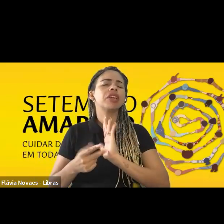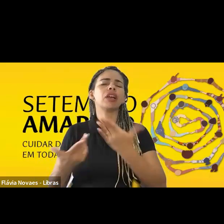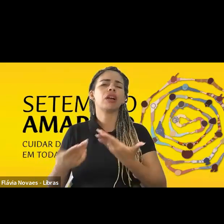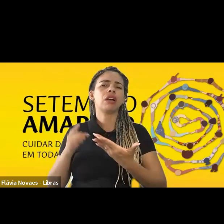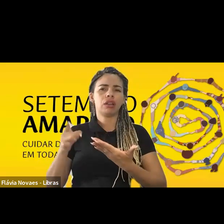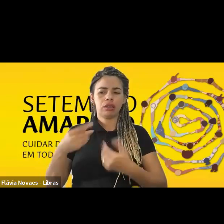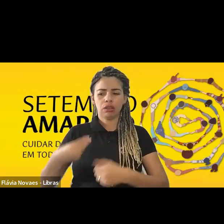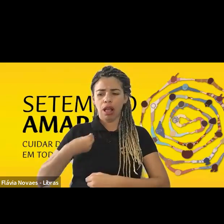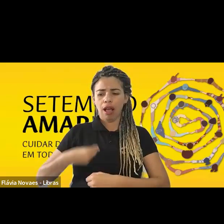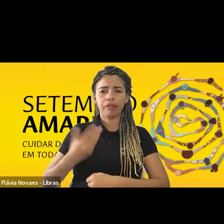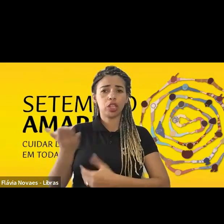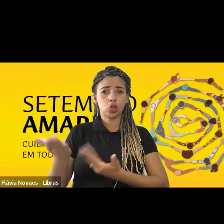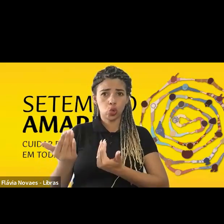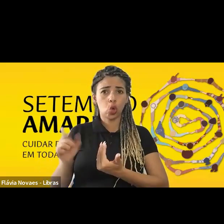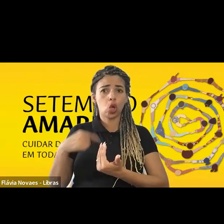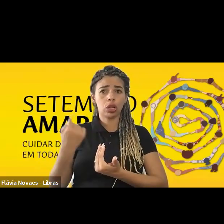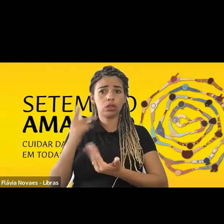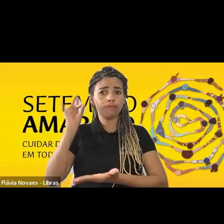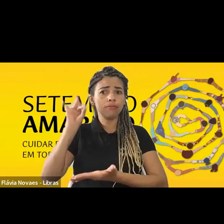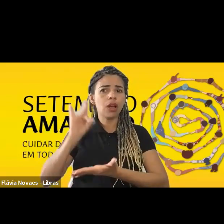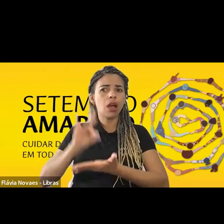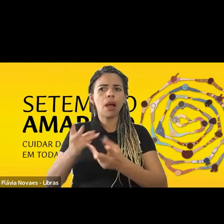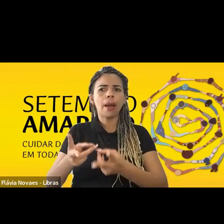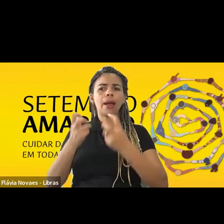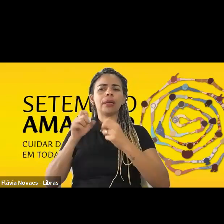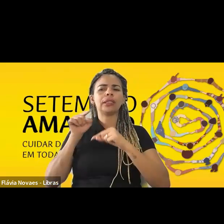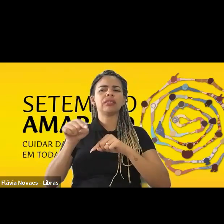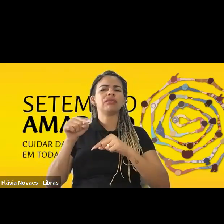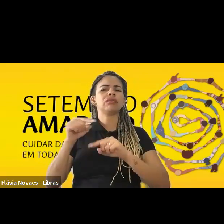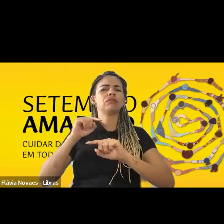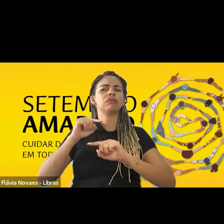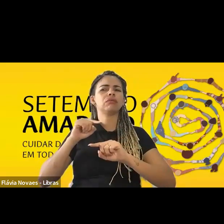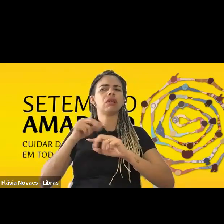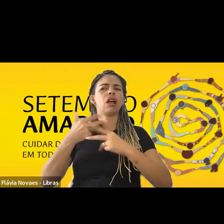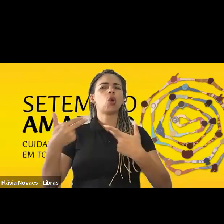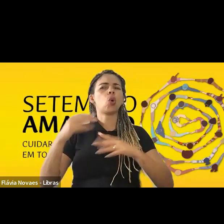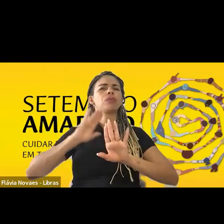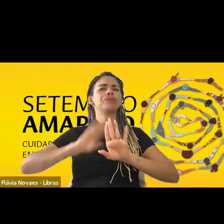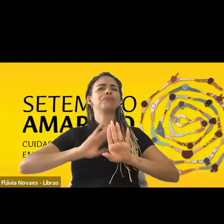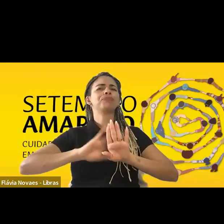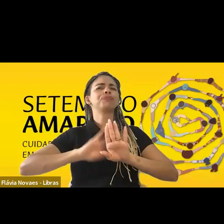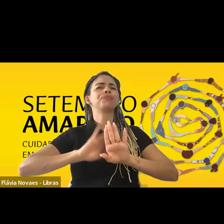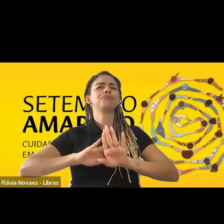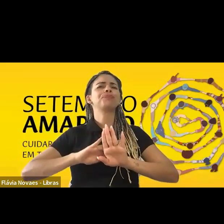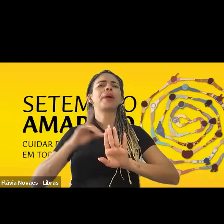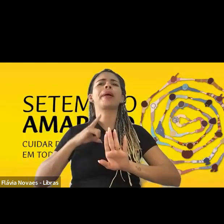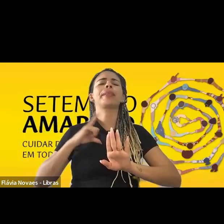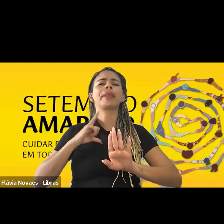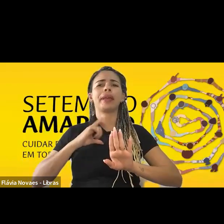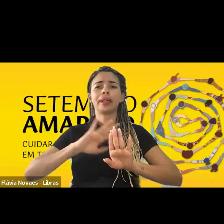do adolescente para que a gente, de fato, possa compreender o que está o arcabouço dessa